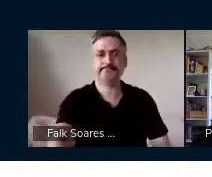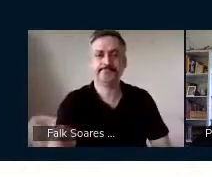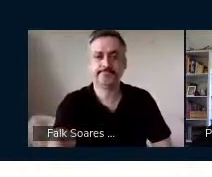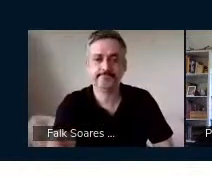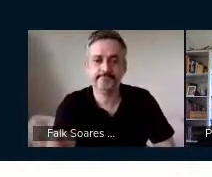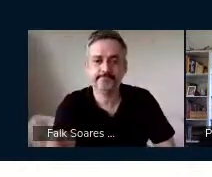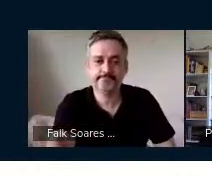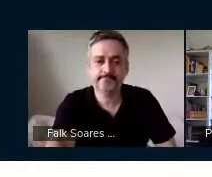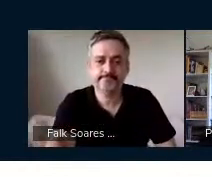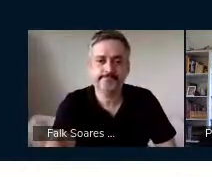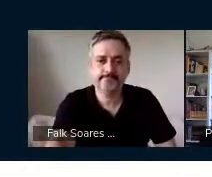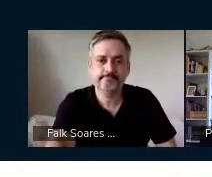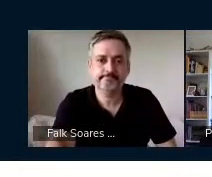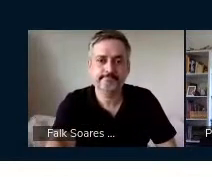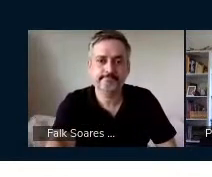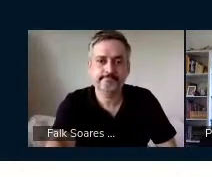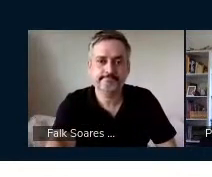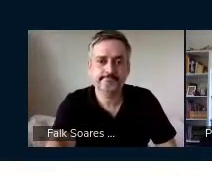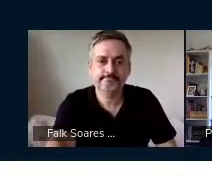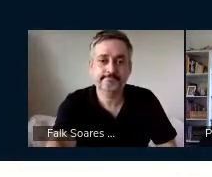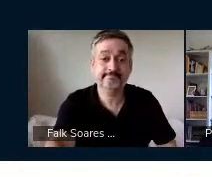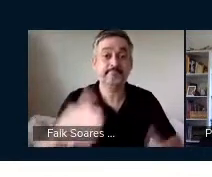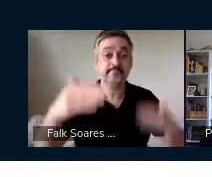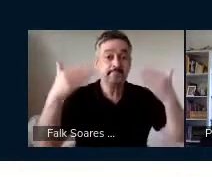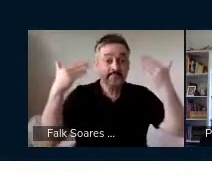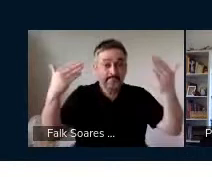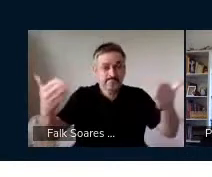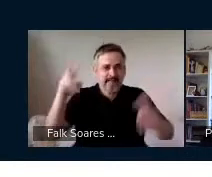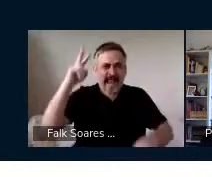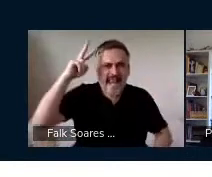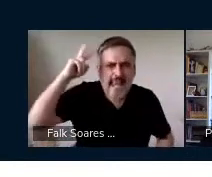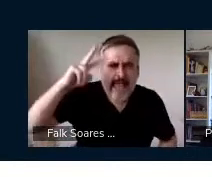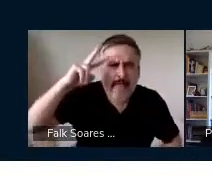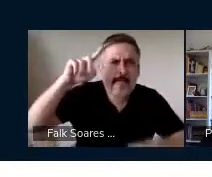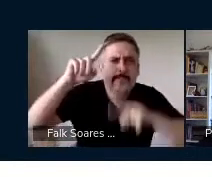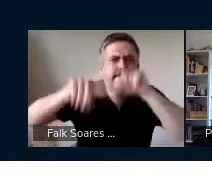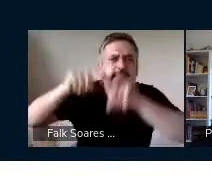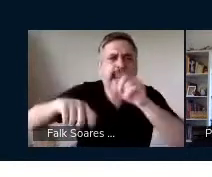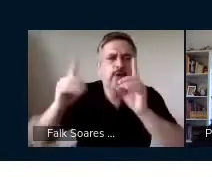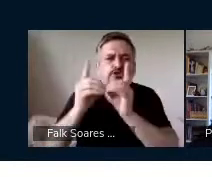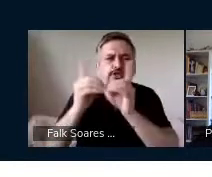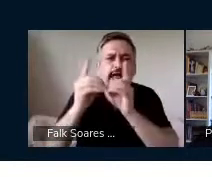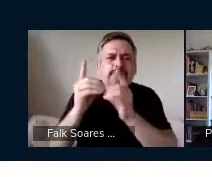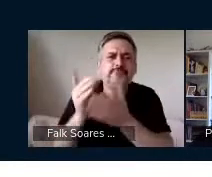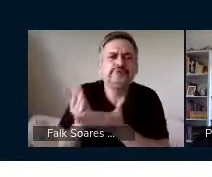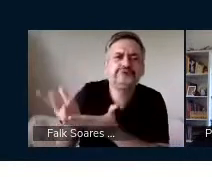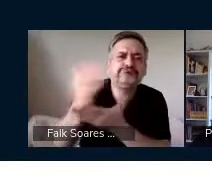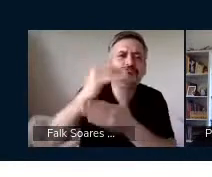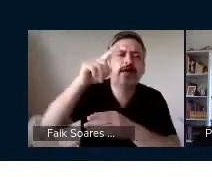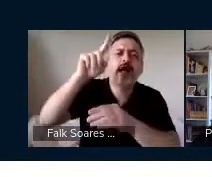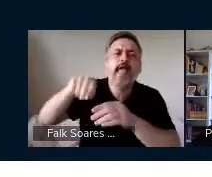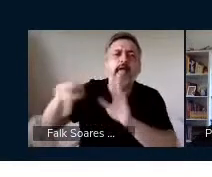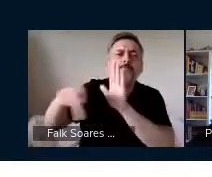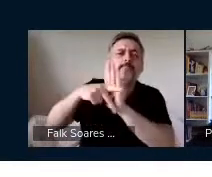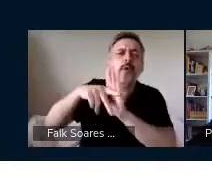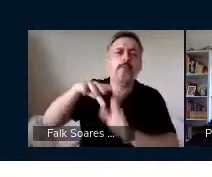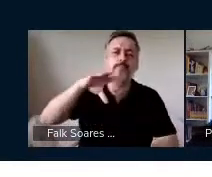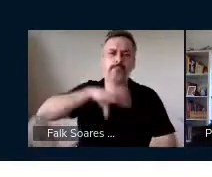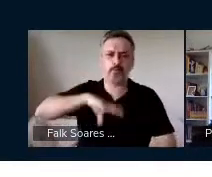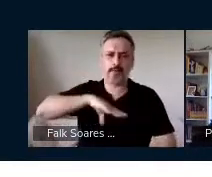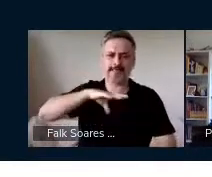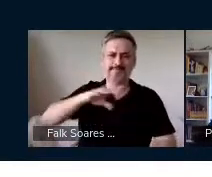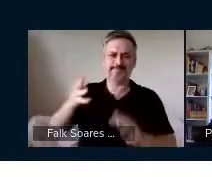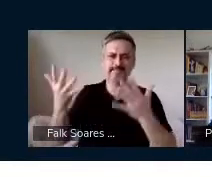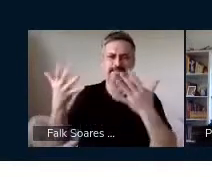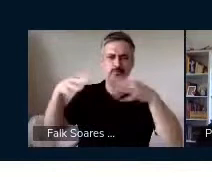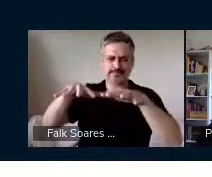Code, que ele vai dar acesso a esse material em língua de sinais. Aqui nós temos o quadro, que foram os